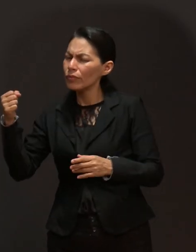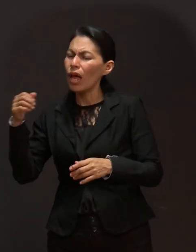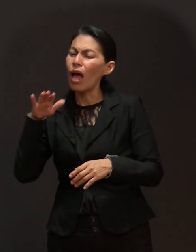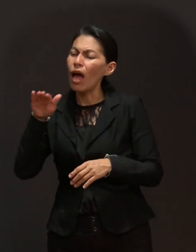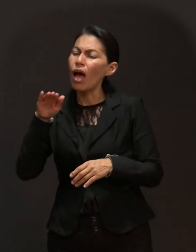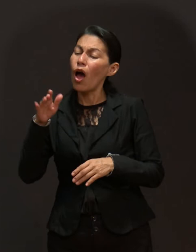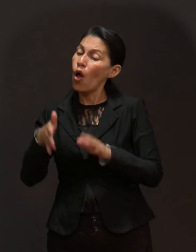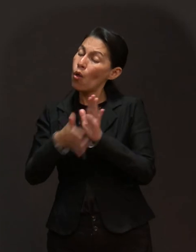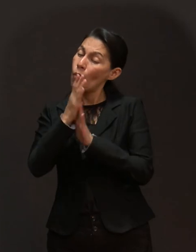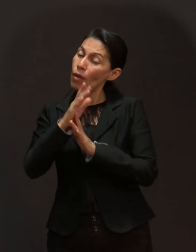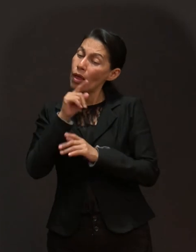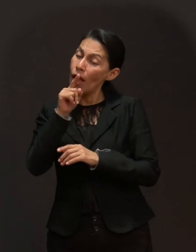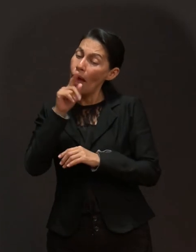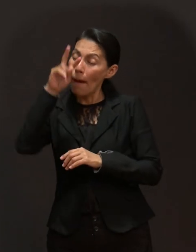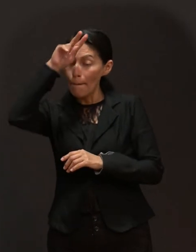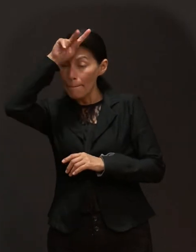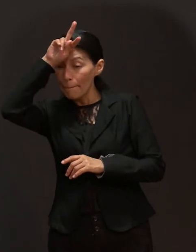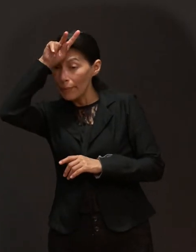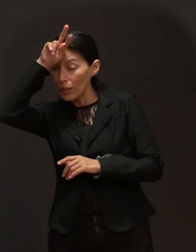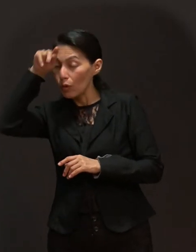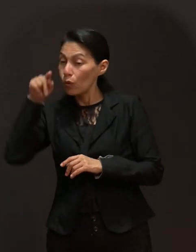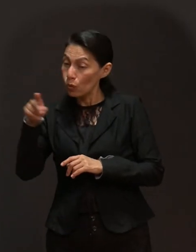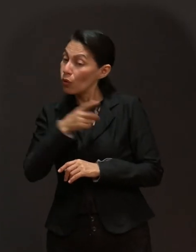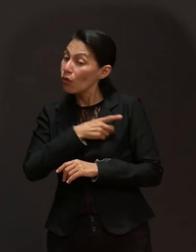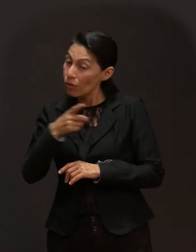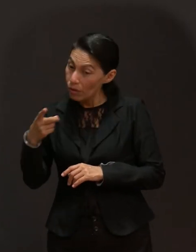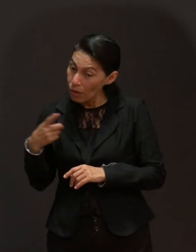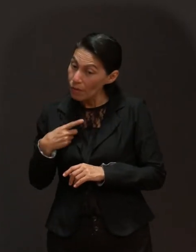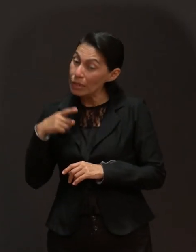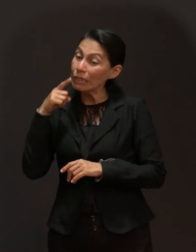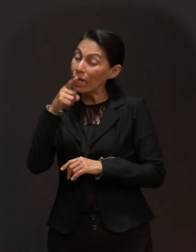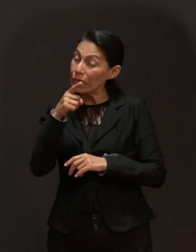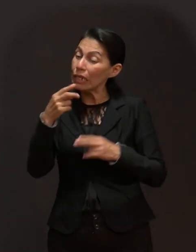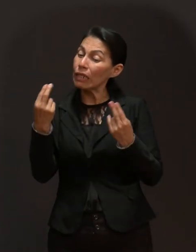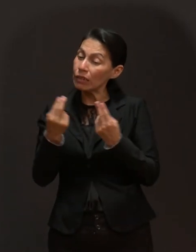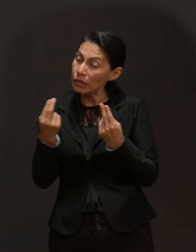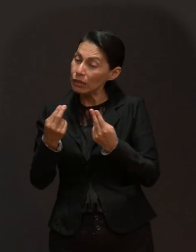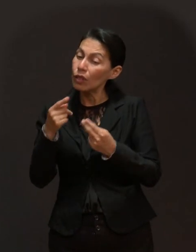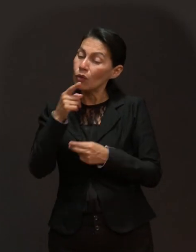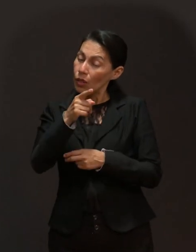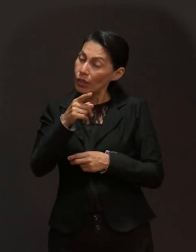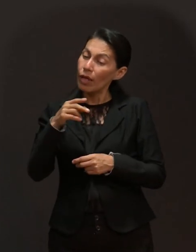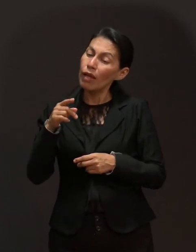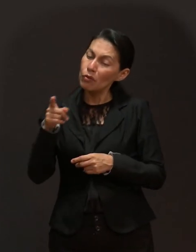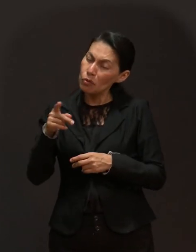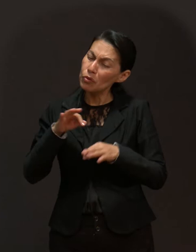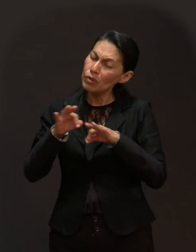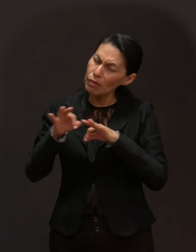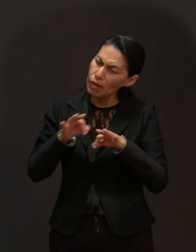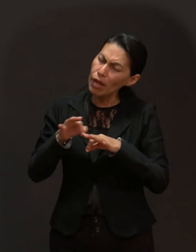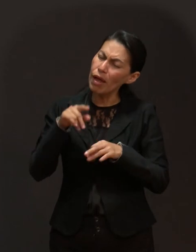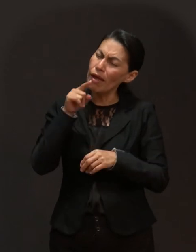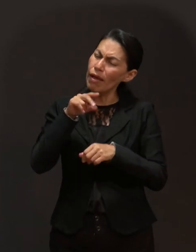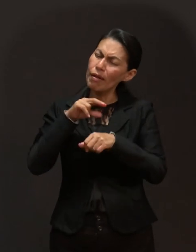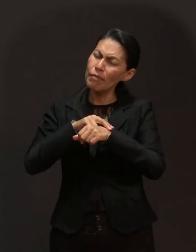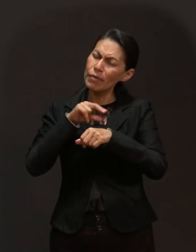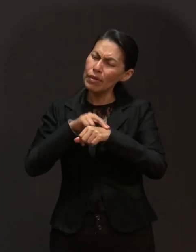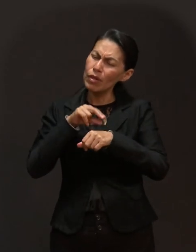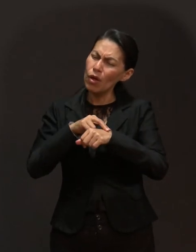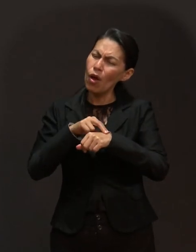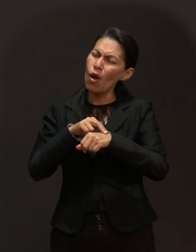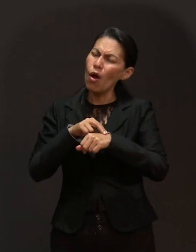así me dijo pastor de una forma muy persuasiva tienes que irte a Perú allá te necesitan necesitan médicos